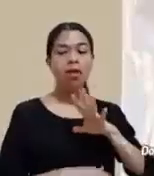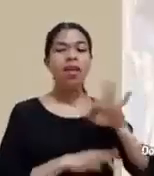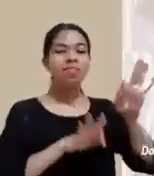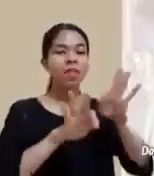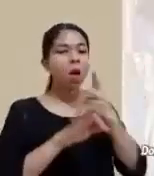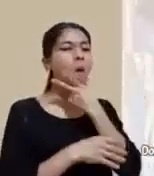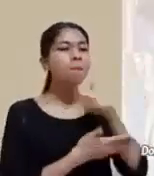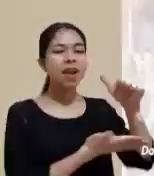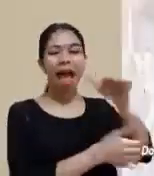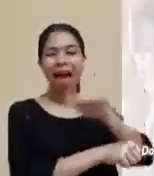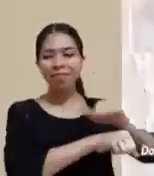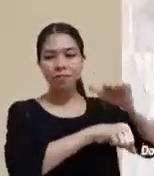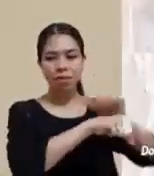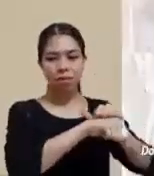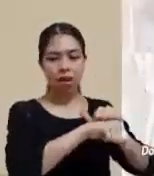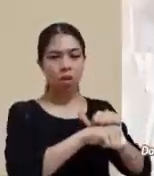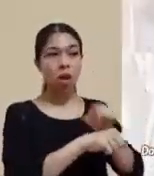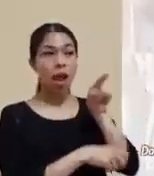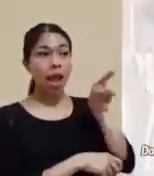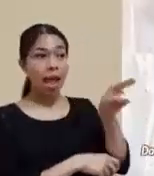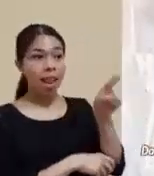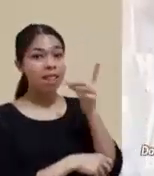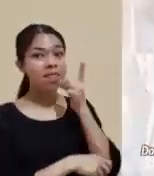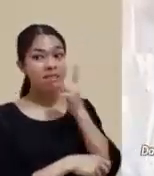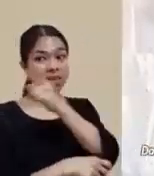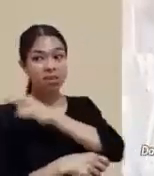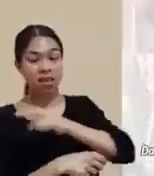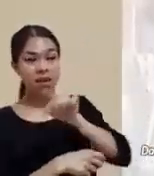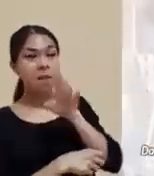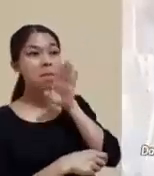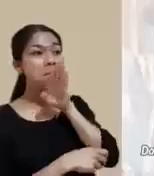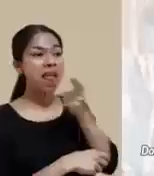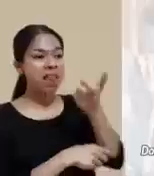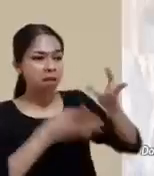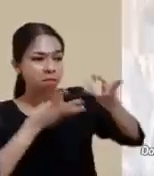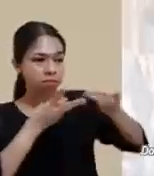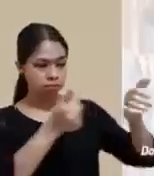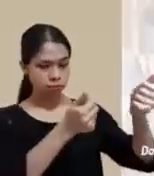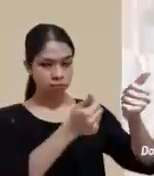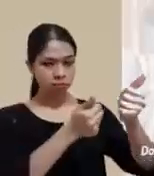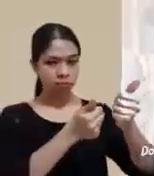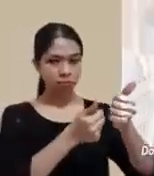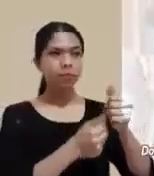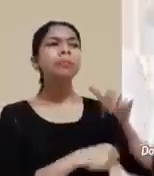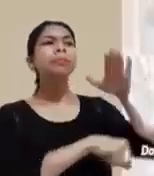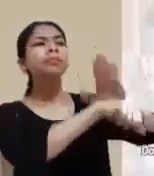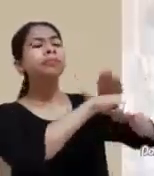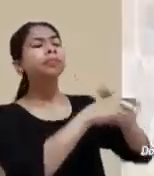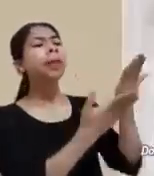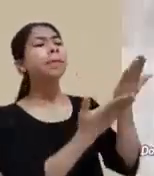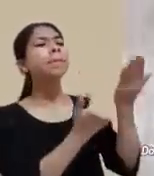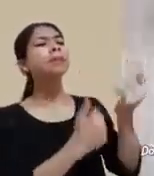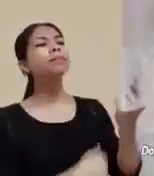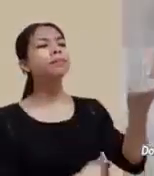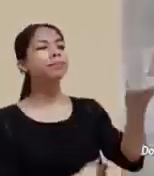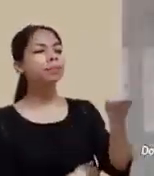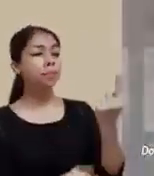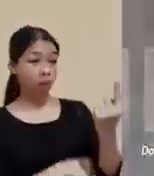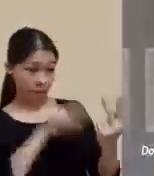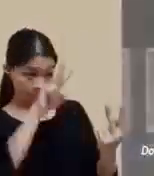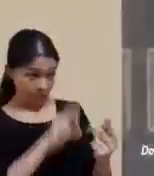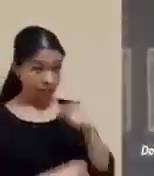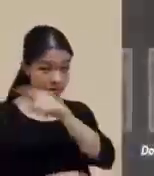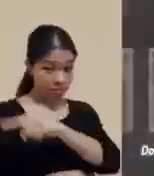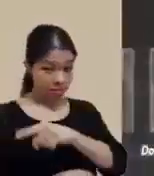un administrador, el cual fue acusado ante él de haberle malgastado sus bienes. Lo llamó y le dijo: